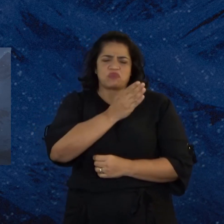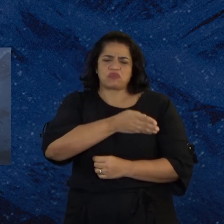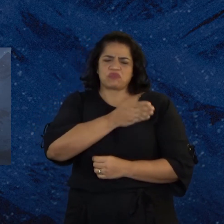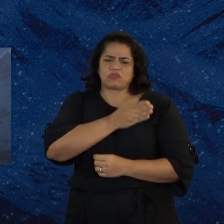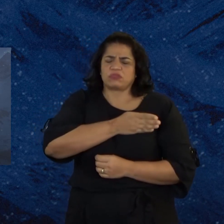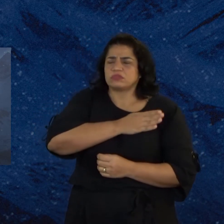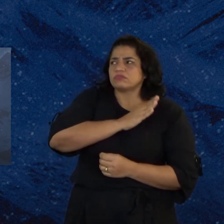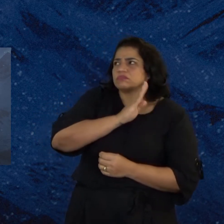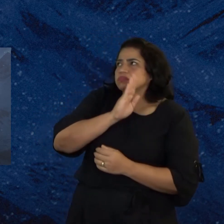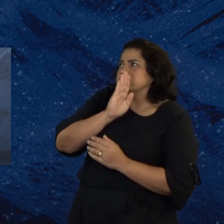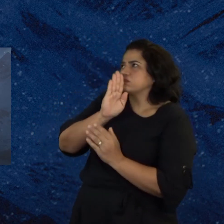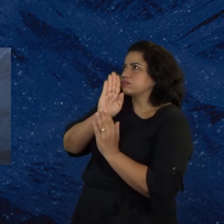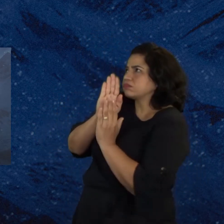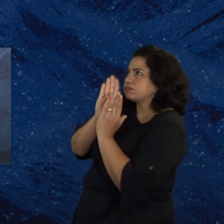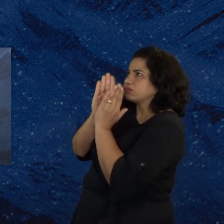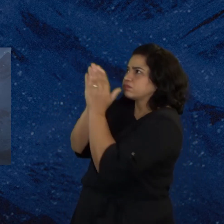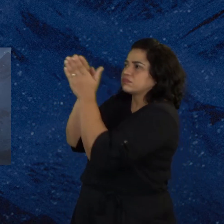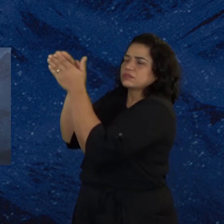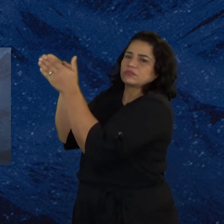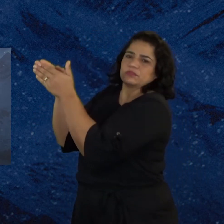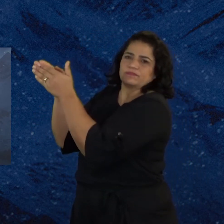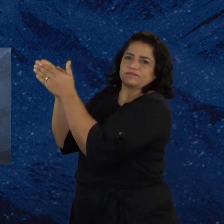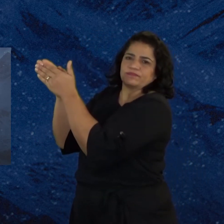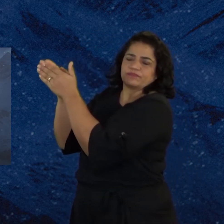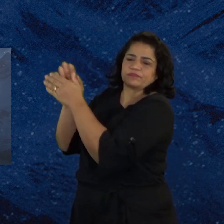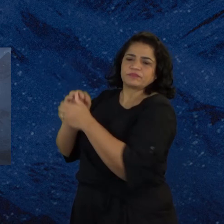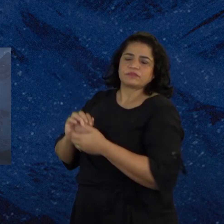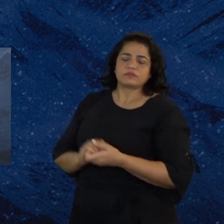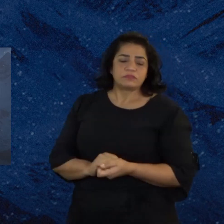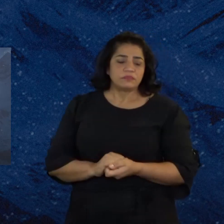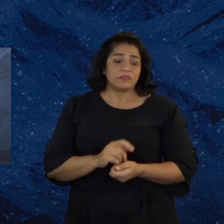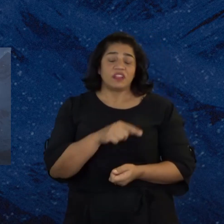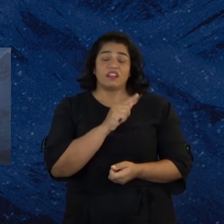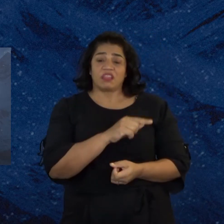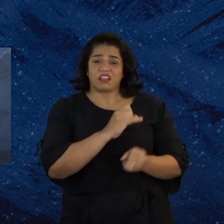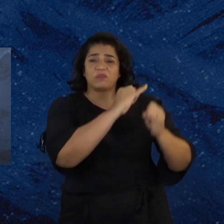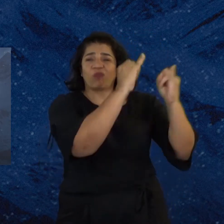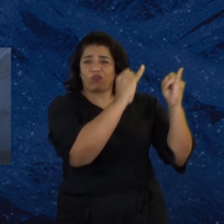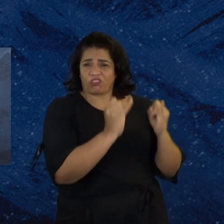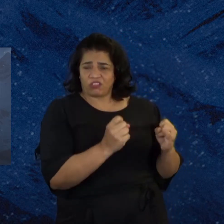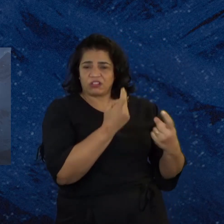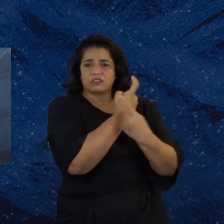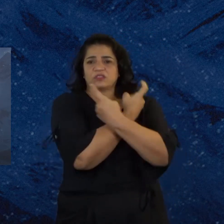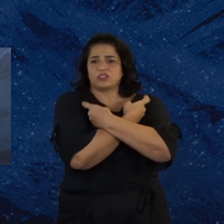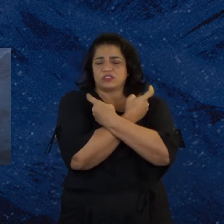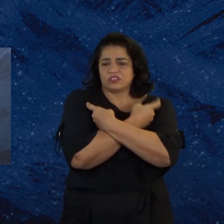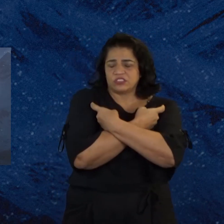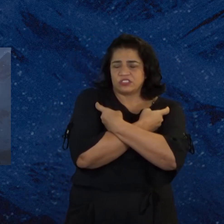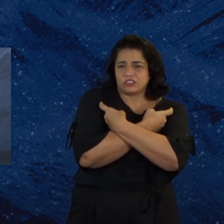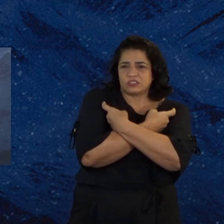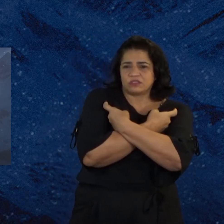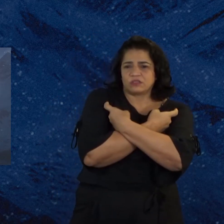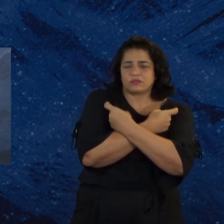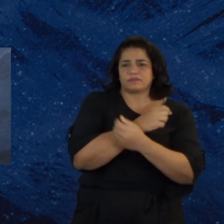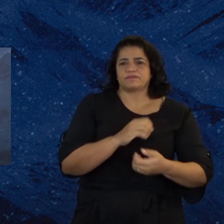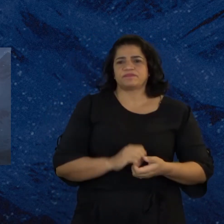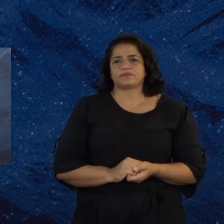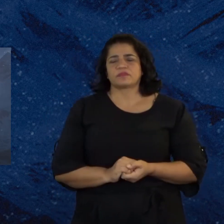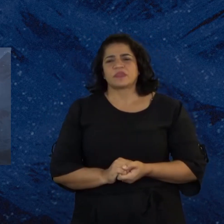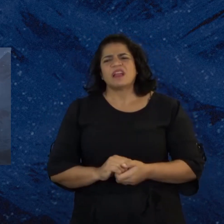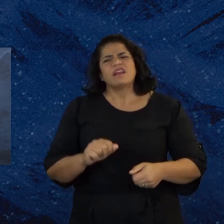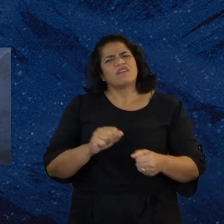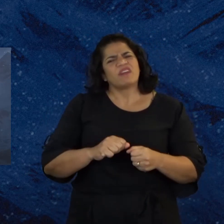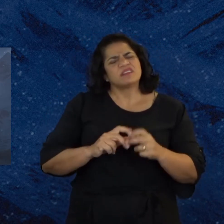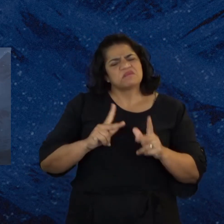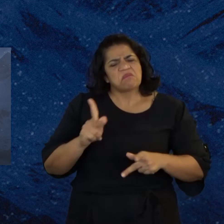que tinham no Egito davam uma falsa sensação para o povo de Israel que estava tudo bem, mas é falsa sensação. É igual nós